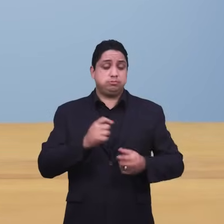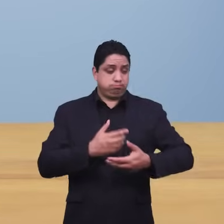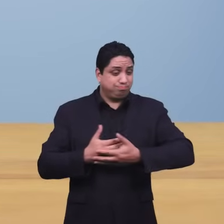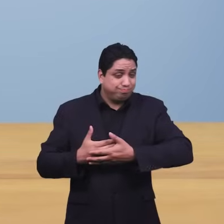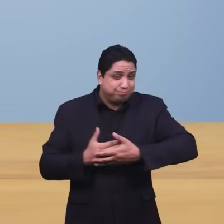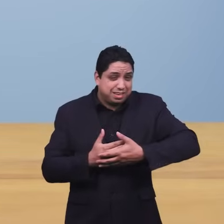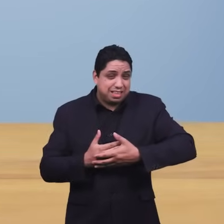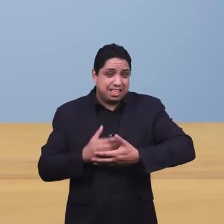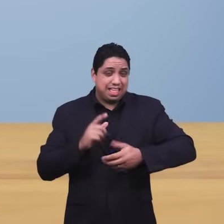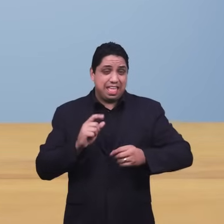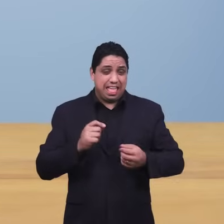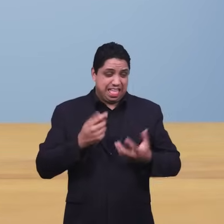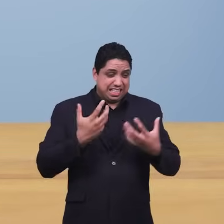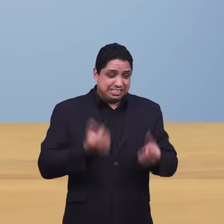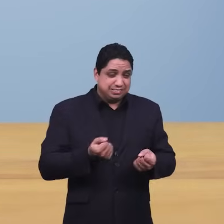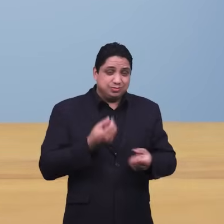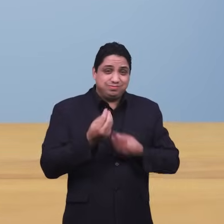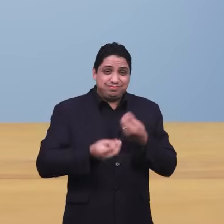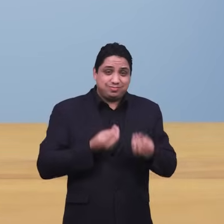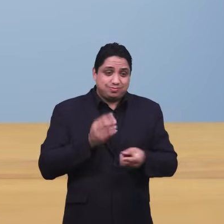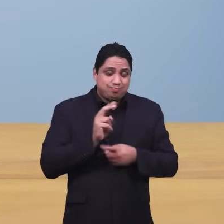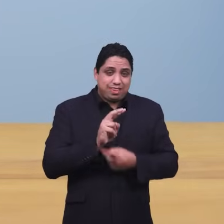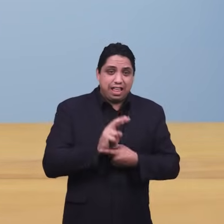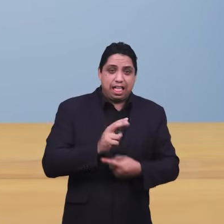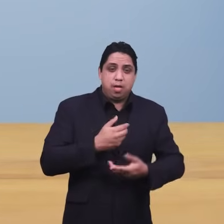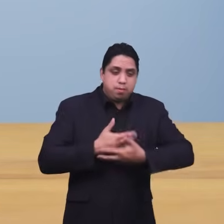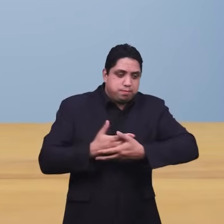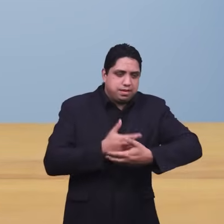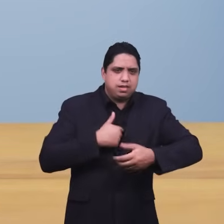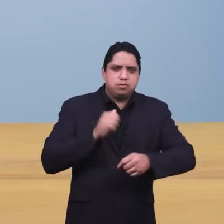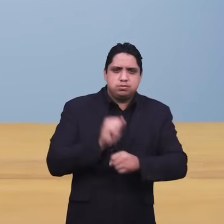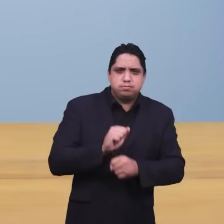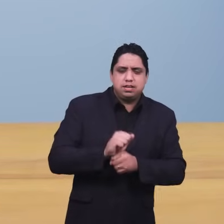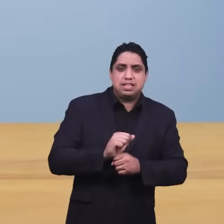que eu sonhei, daquele bebê que eu esperei, que de